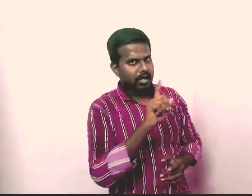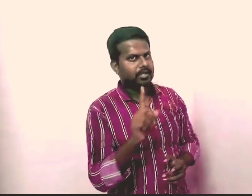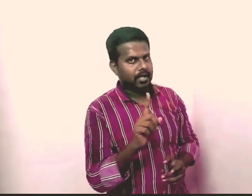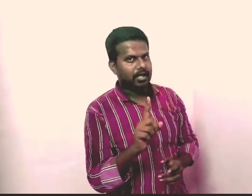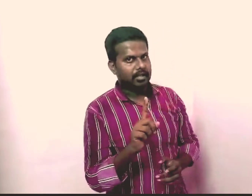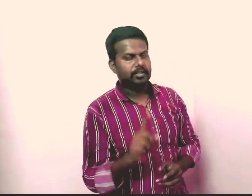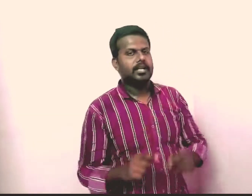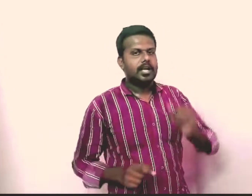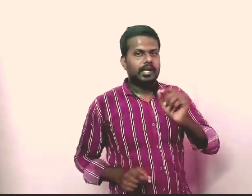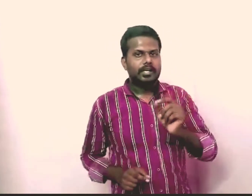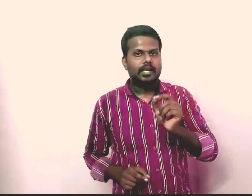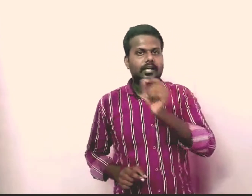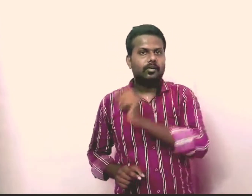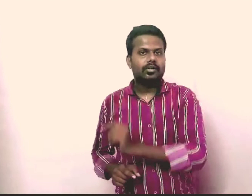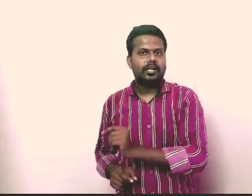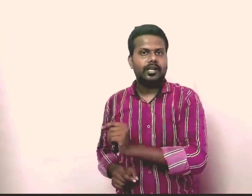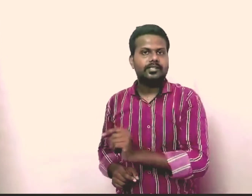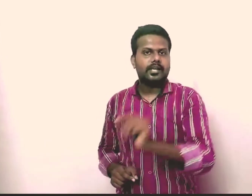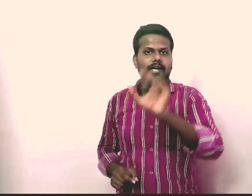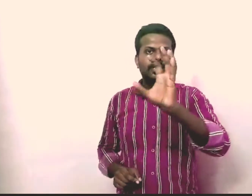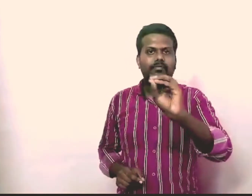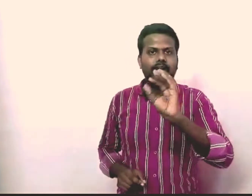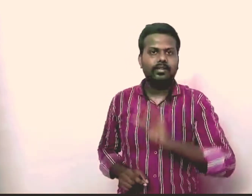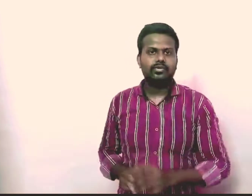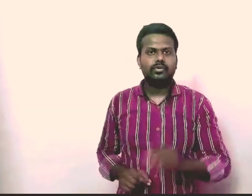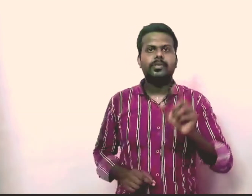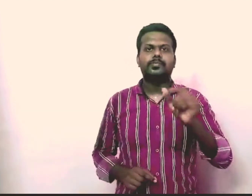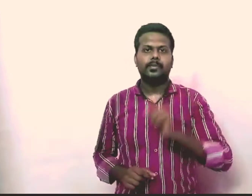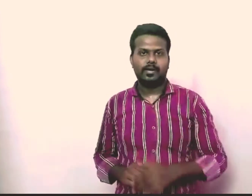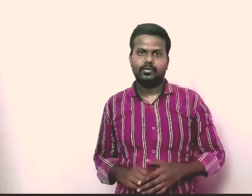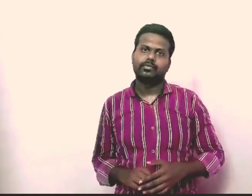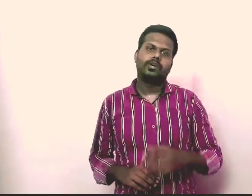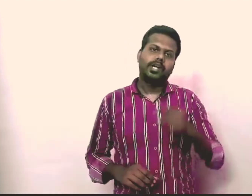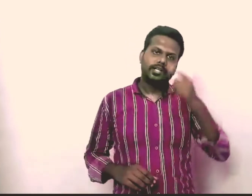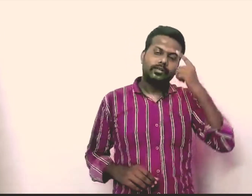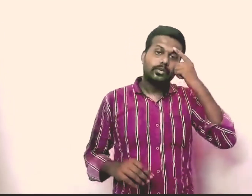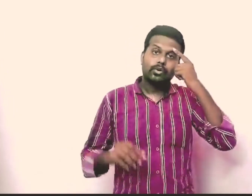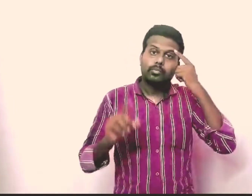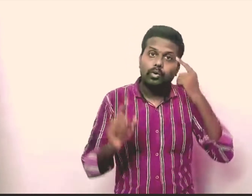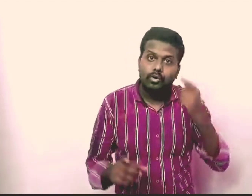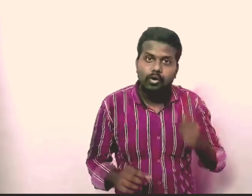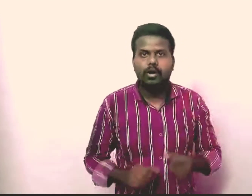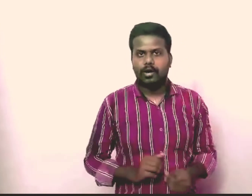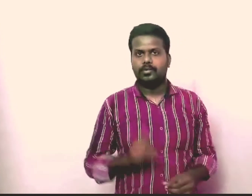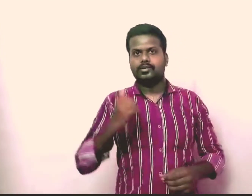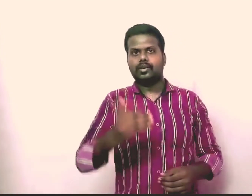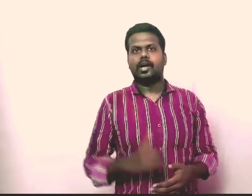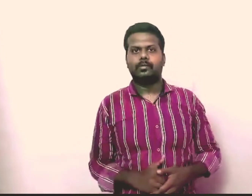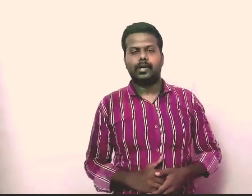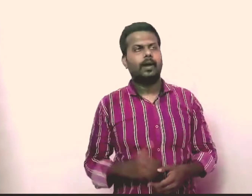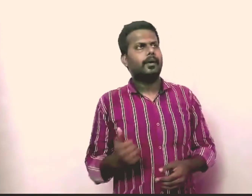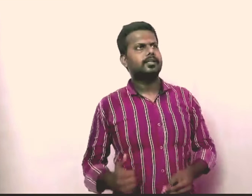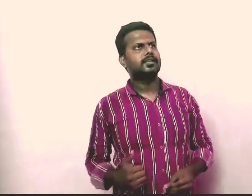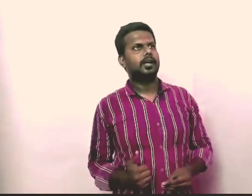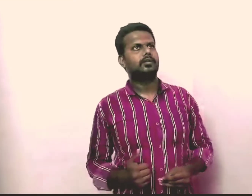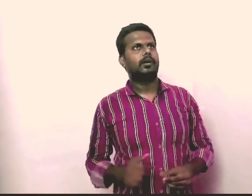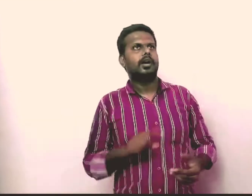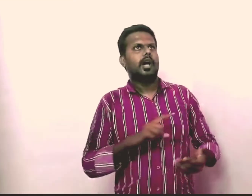அது நடக்காது. இங்க இருக்கிற ஒரு கிளியரன்ஸ்க்காக நீங்க 5000 ரூபீஸ் பே பண்ணணும், இது வந்து ஒரு புரோட்டோகால் அப்படின்னு சொல்லி ஆரம்பிப்பாங்க. அப்ப 5000 ரூபா